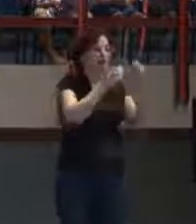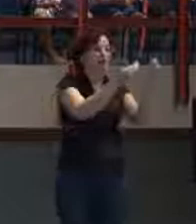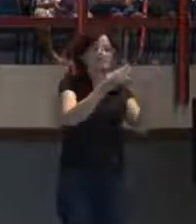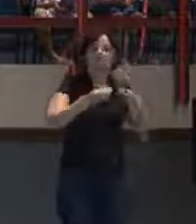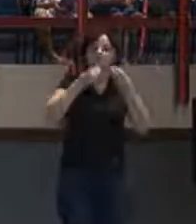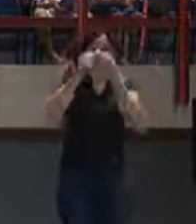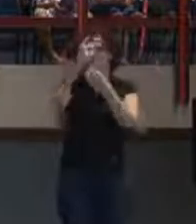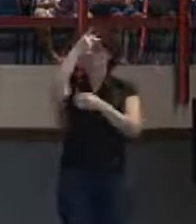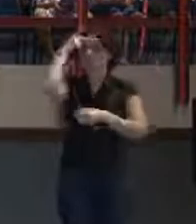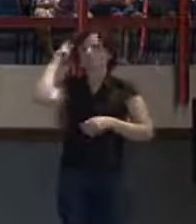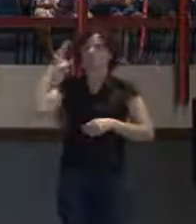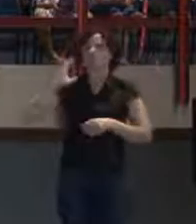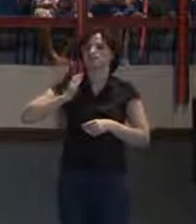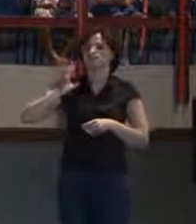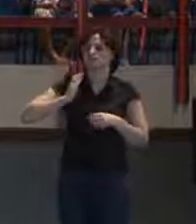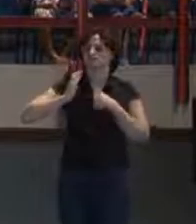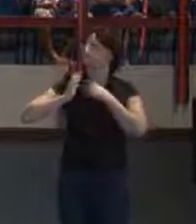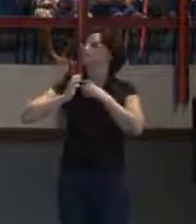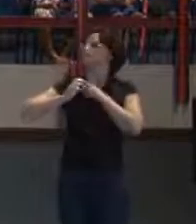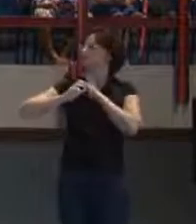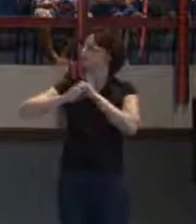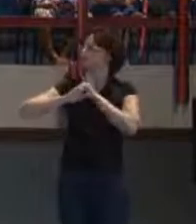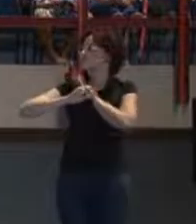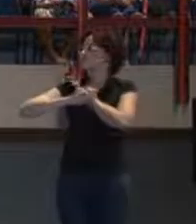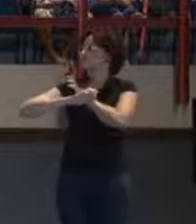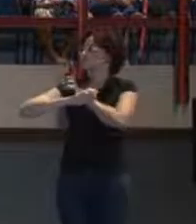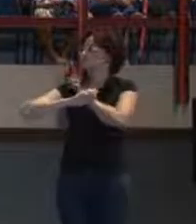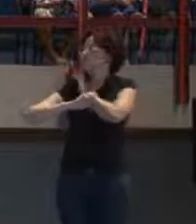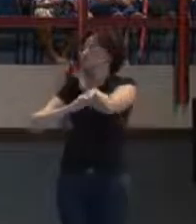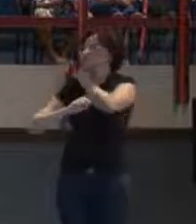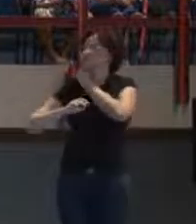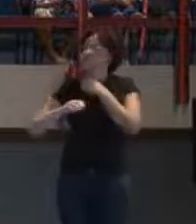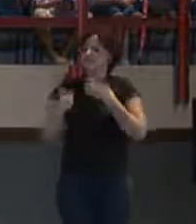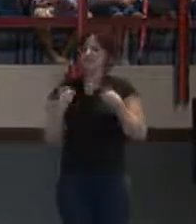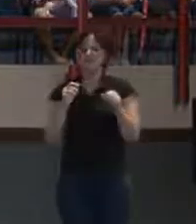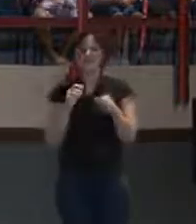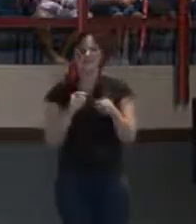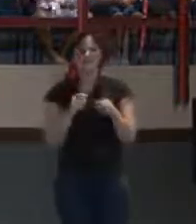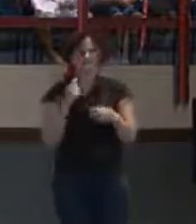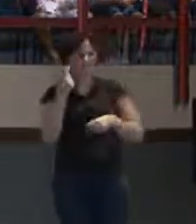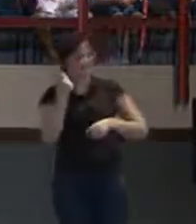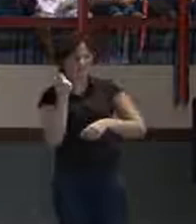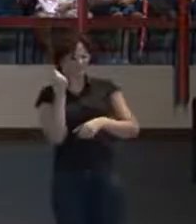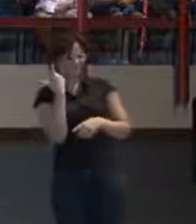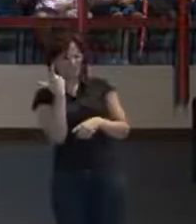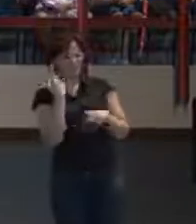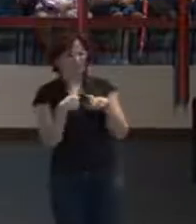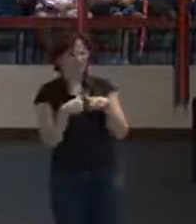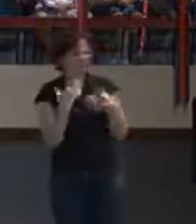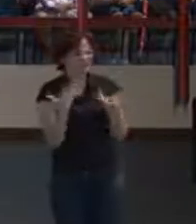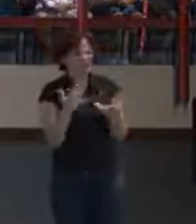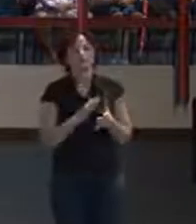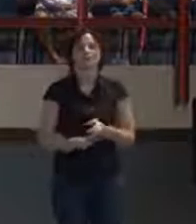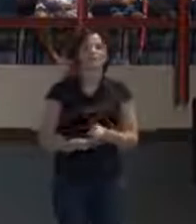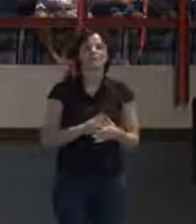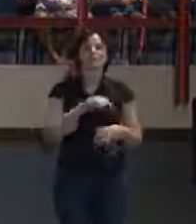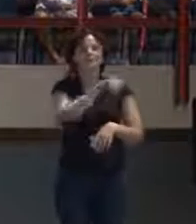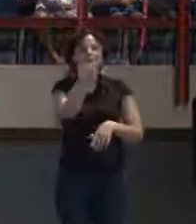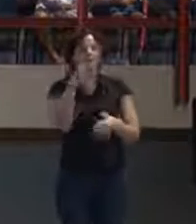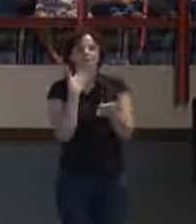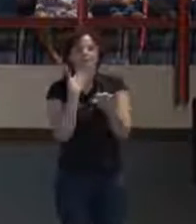chamadas capitanias hereditárias. Tá? Aí você diz assim, professor, é esquisito mesmo, eu não entendo por quê. Por uma razão, vocês vão ficar assustados,